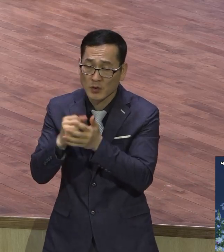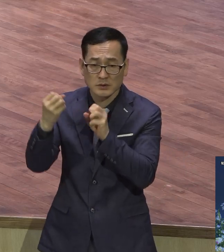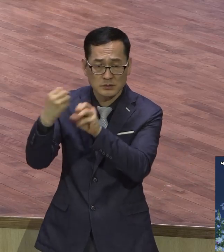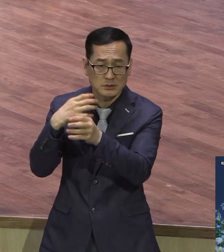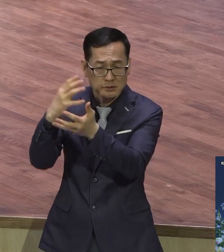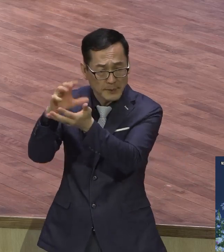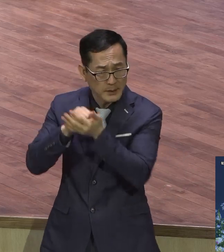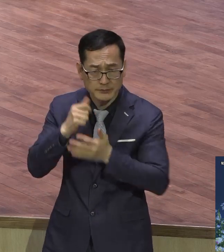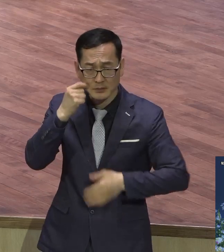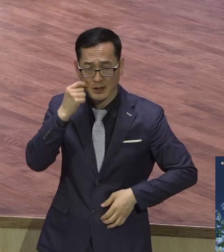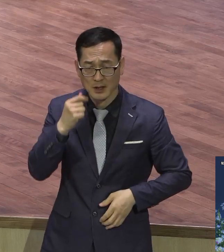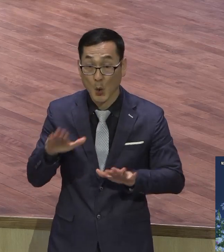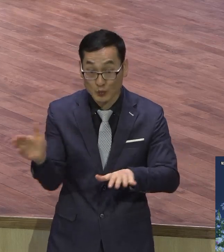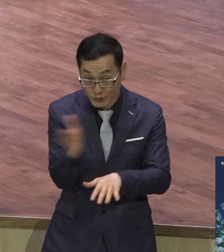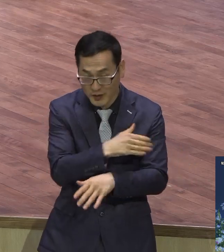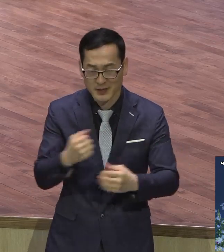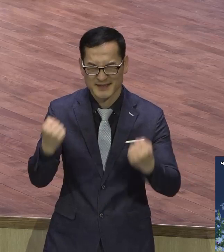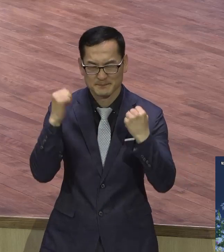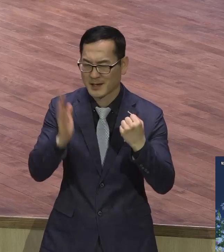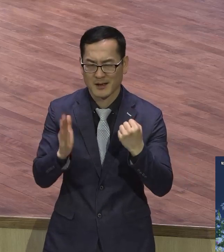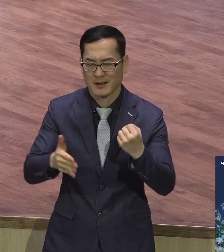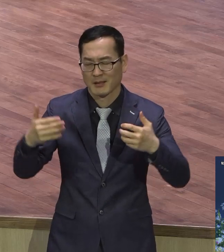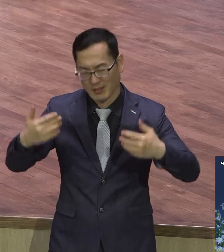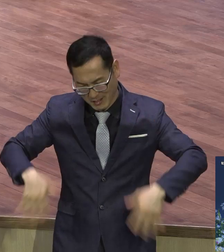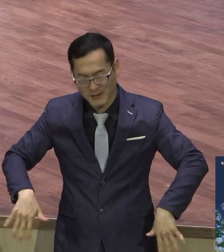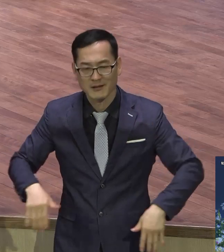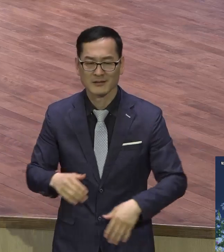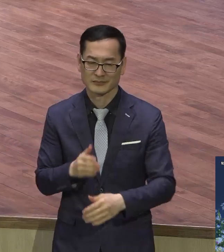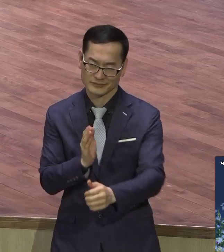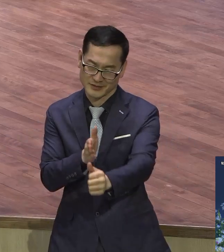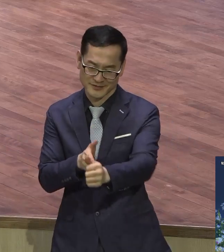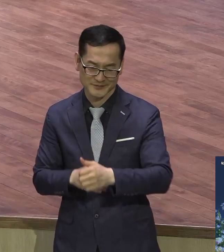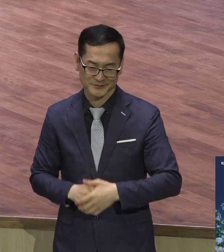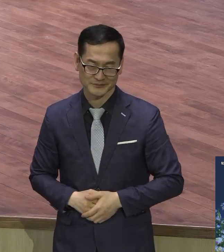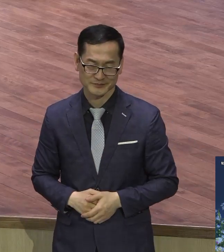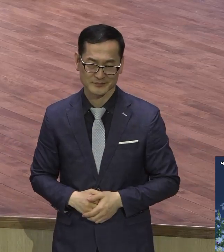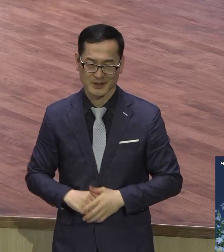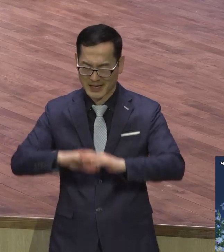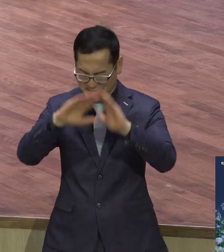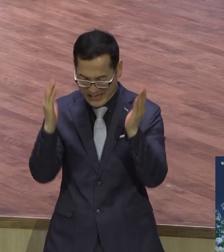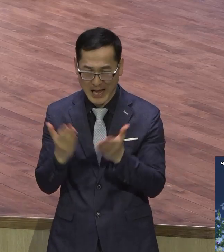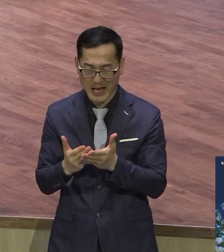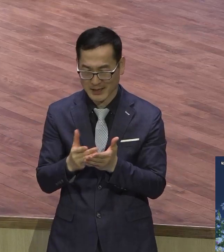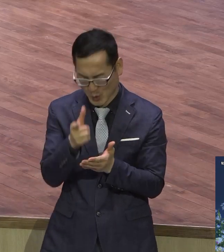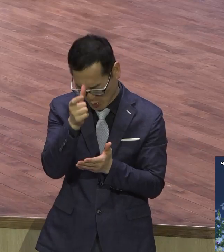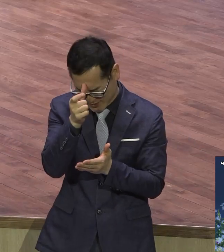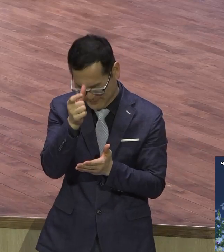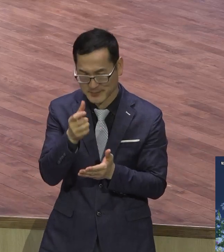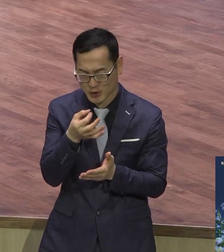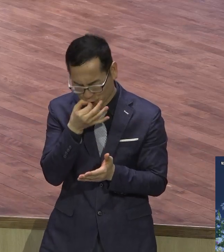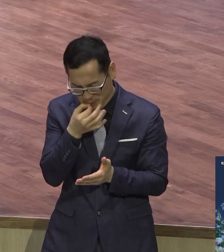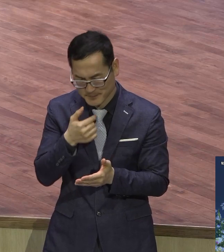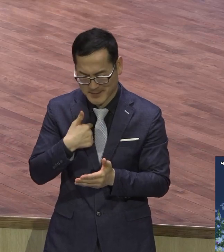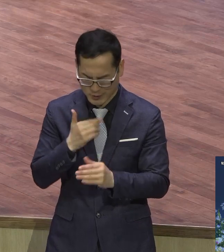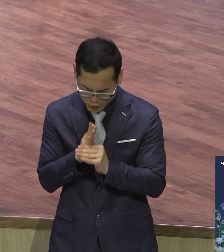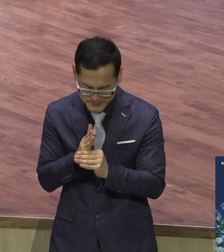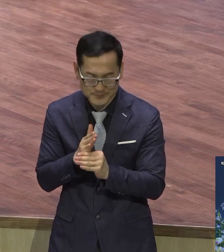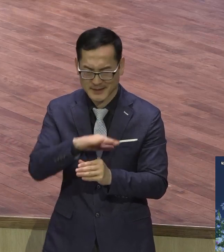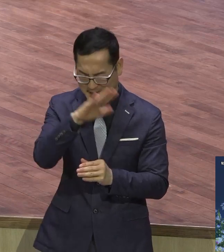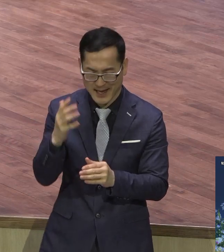응답받느냐. 오늘부터 힘 빼시기 바랍니다. 힘을 쫙 빼야 돼요. 딱 내려놔야 돼요. 나 중심.